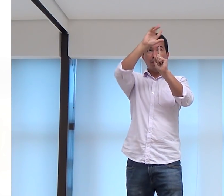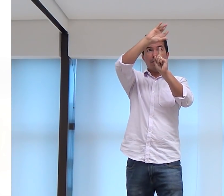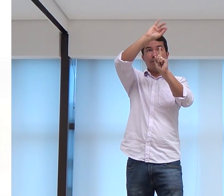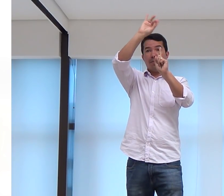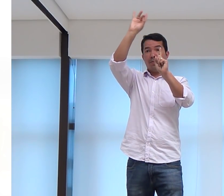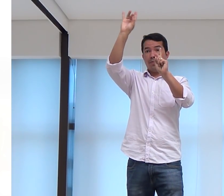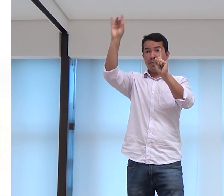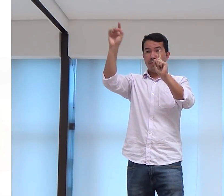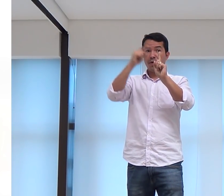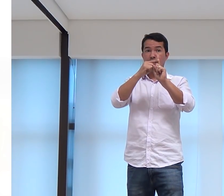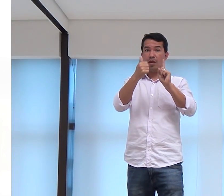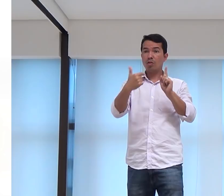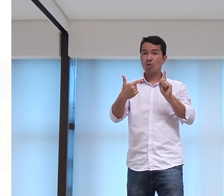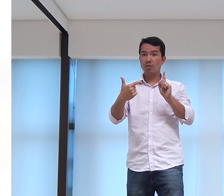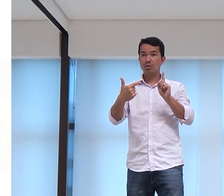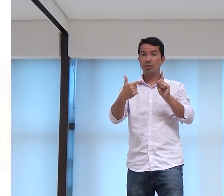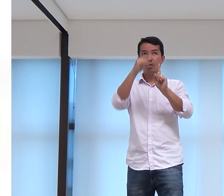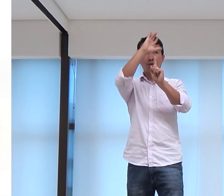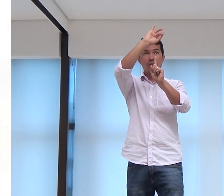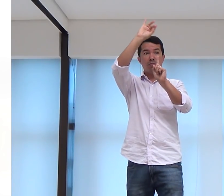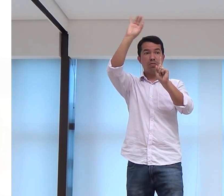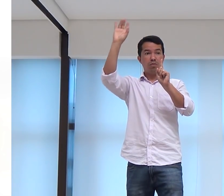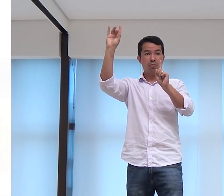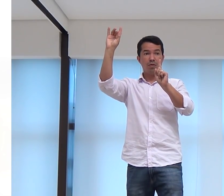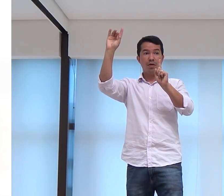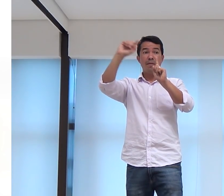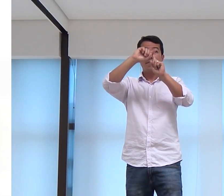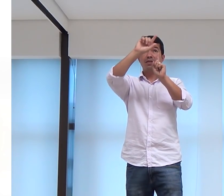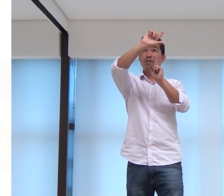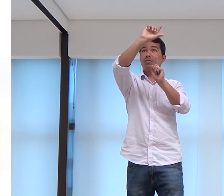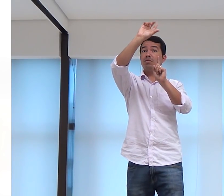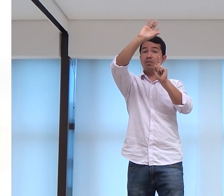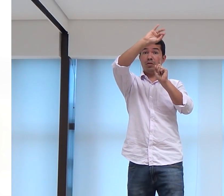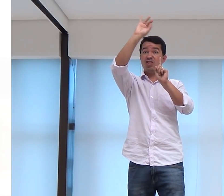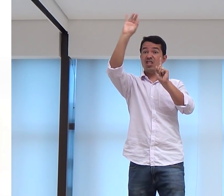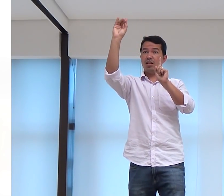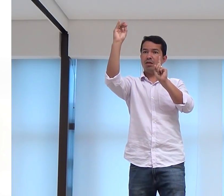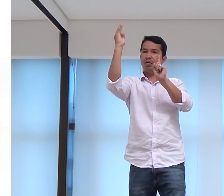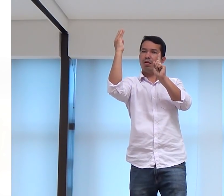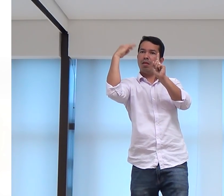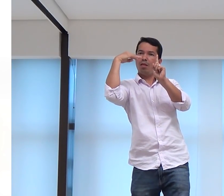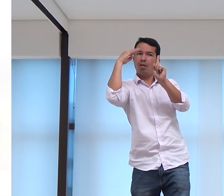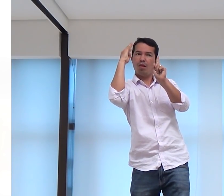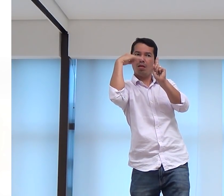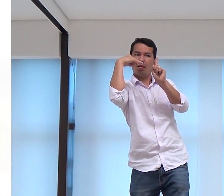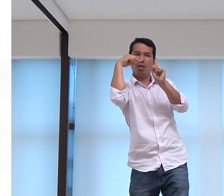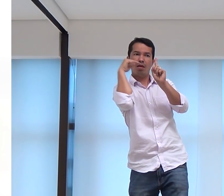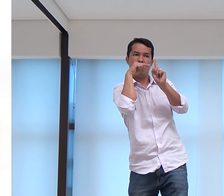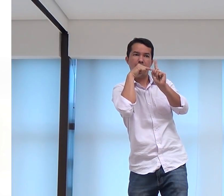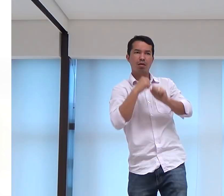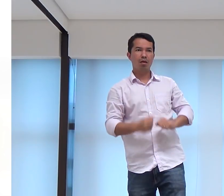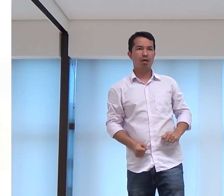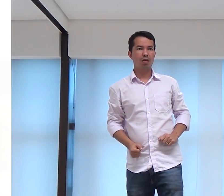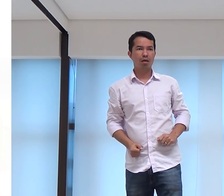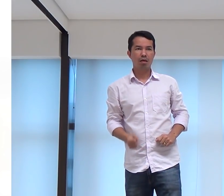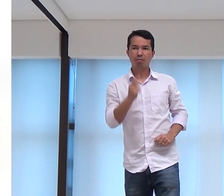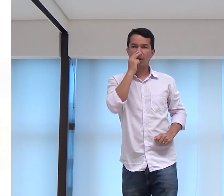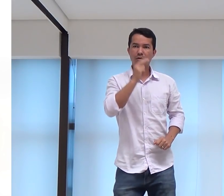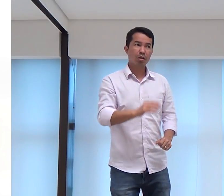estrela seria ele. Ele seria a 12ª estrela. Mas todas as estrelas se curvavam diante